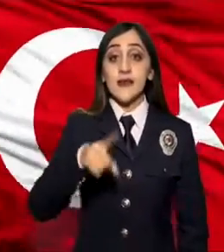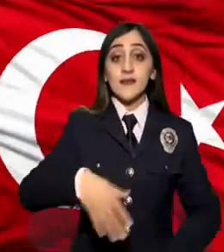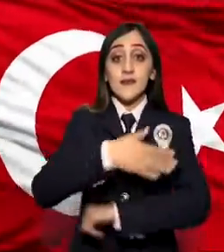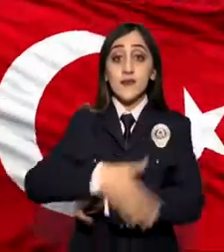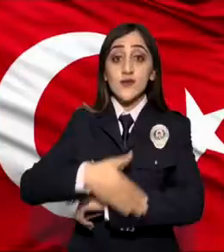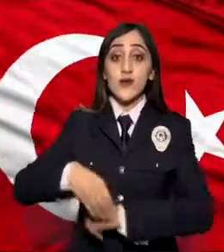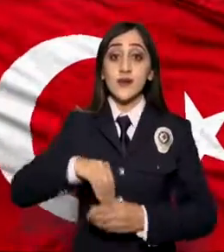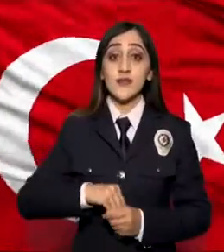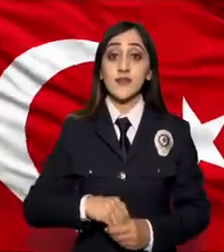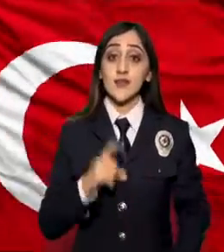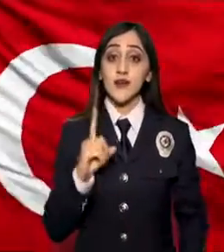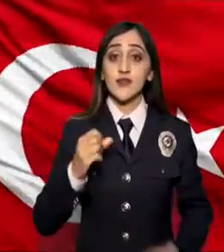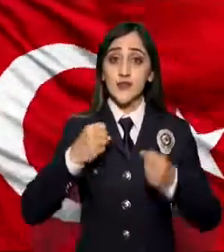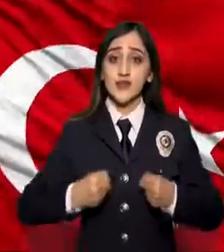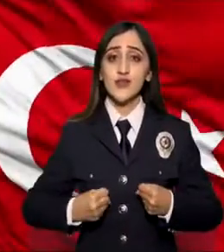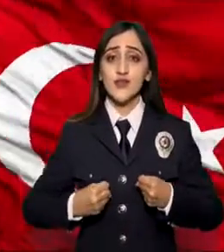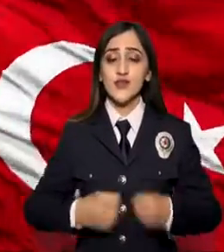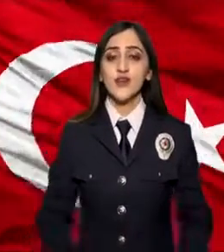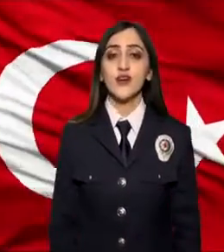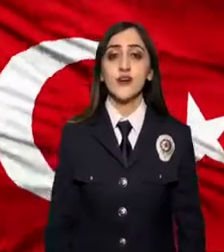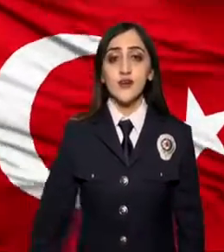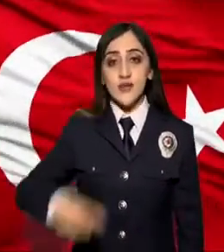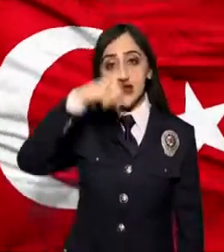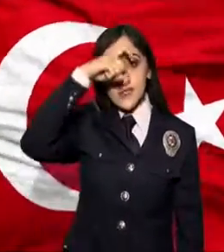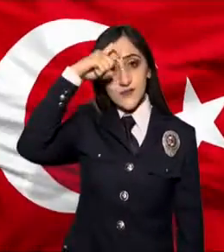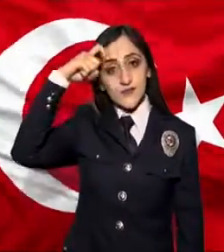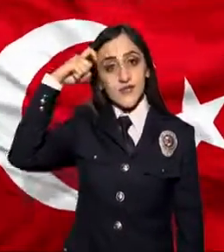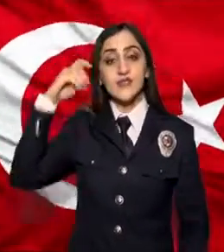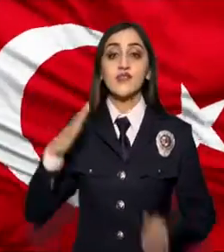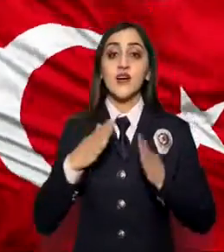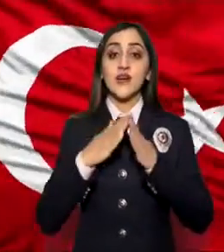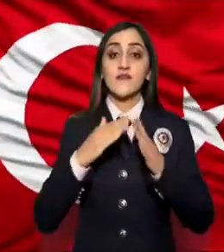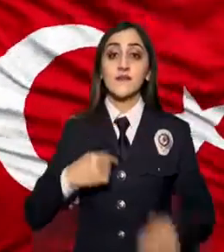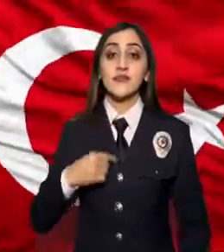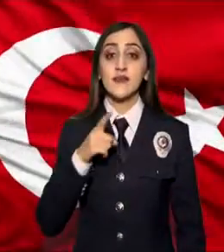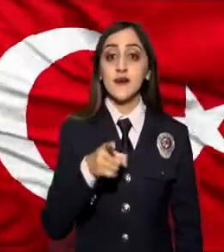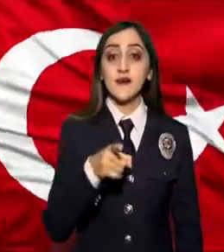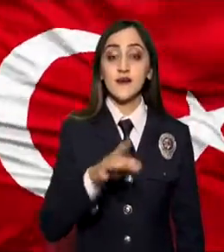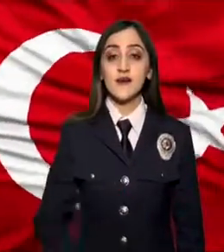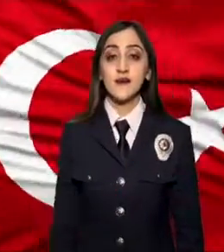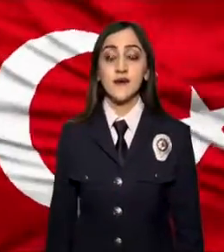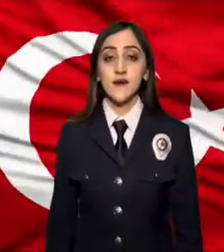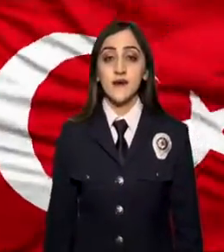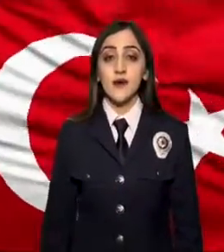Sen sokakta tek kalınca sıcak evim sana.